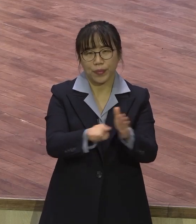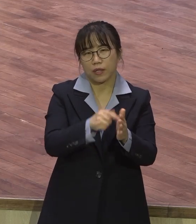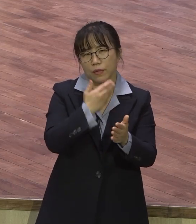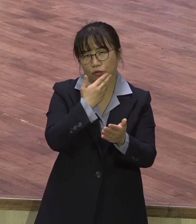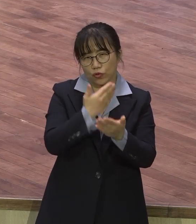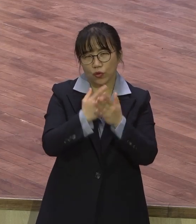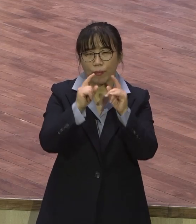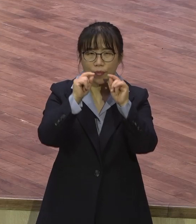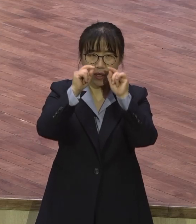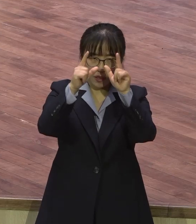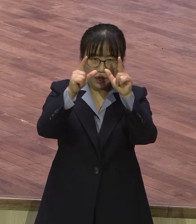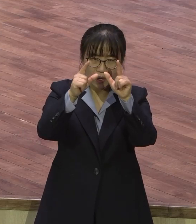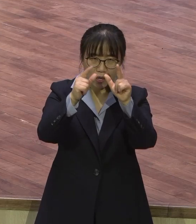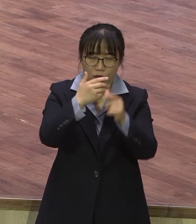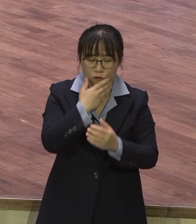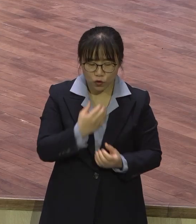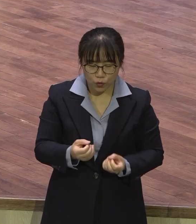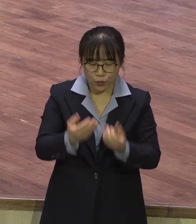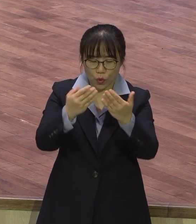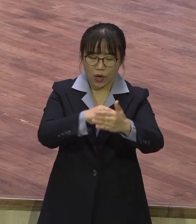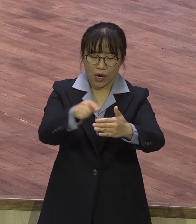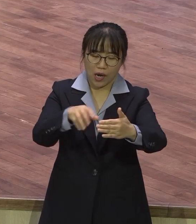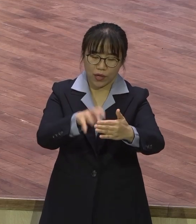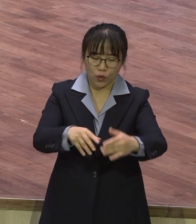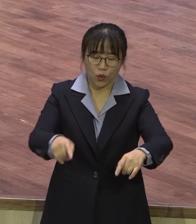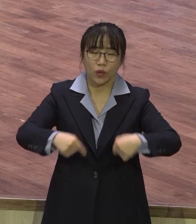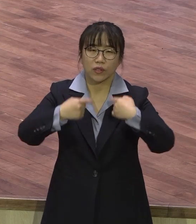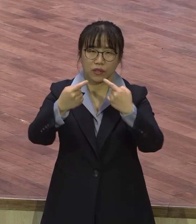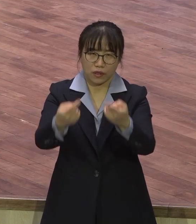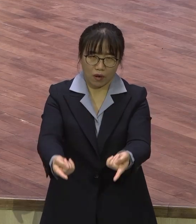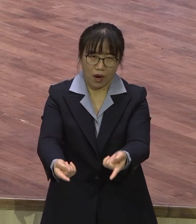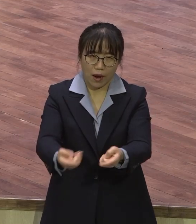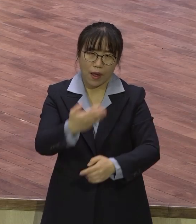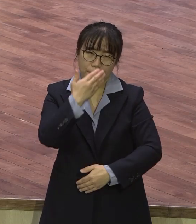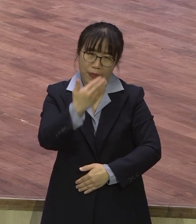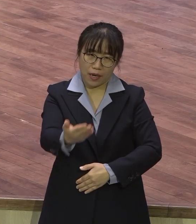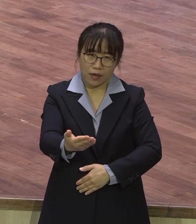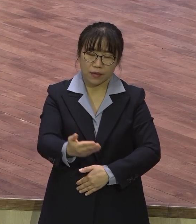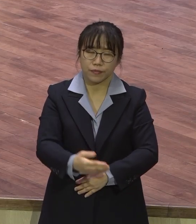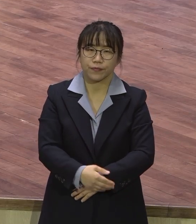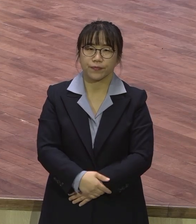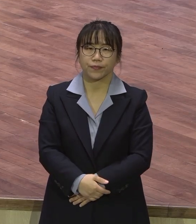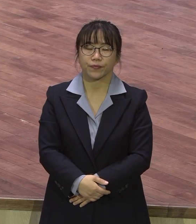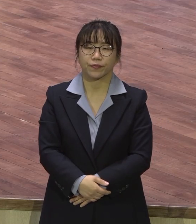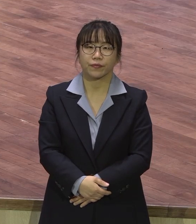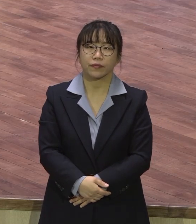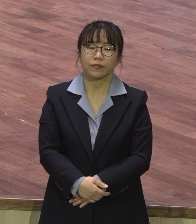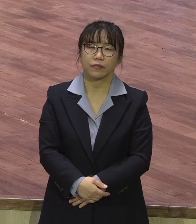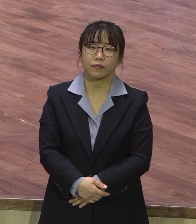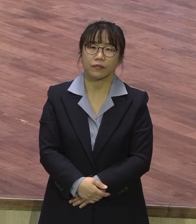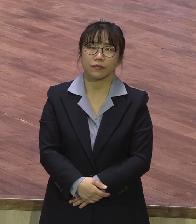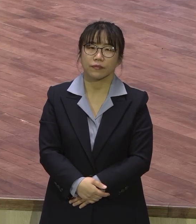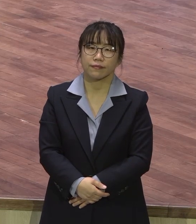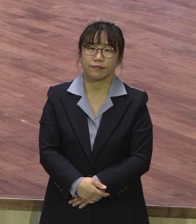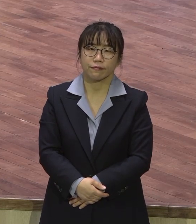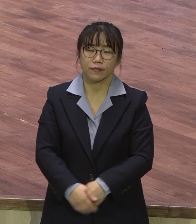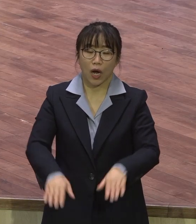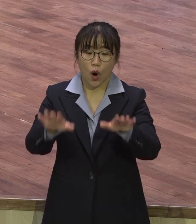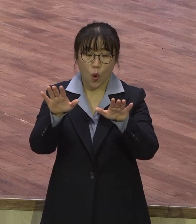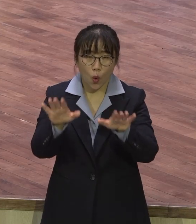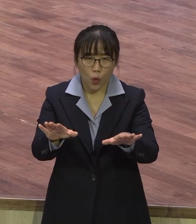그 축복 속으로 들어가가는 역할을 감당했다라는 것입니다 오늘